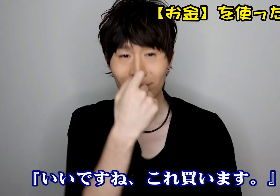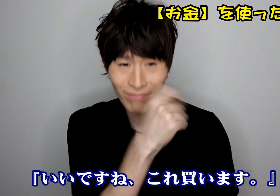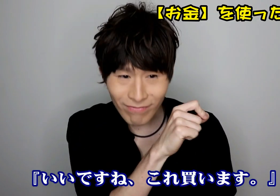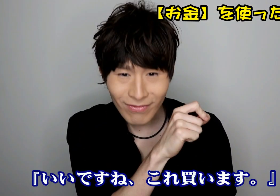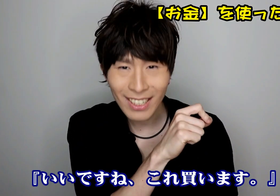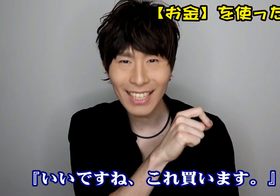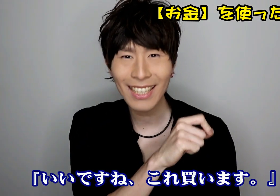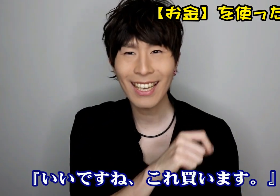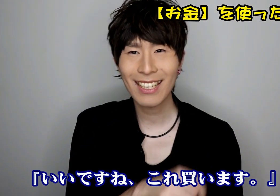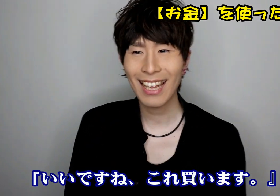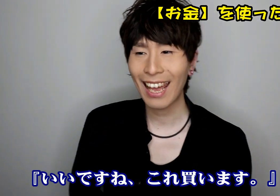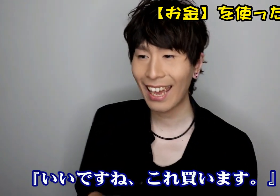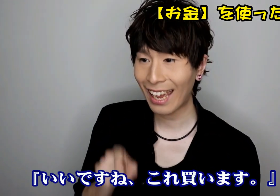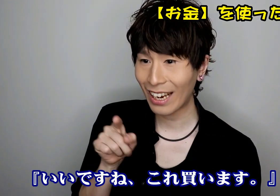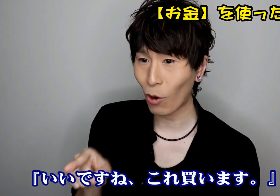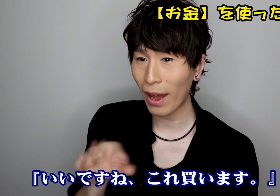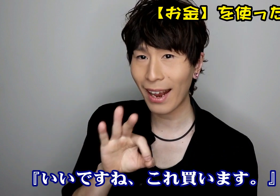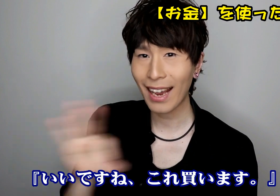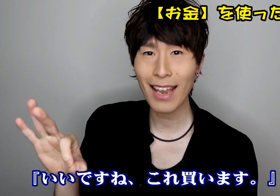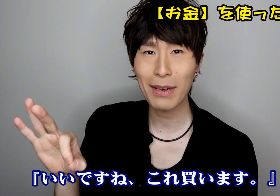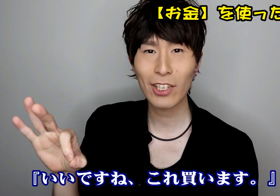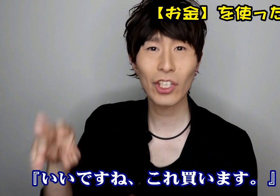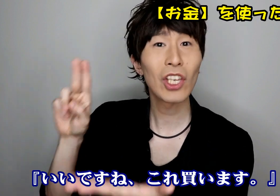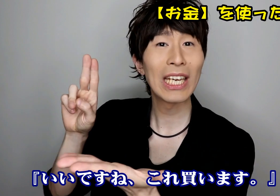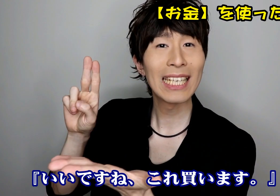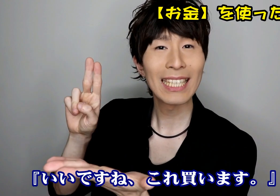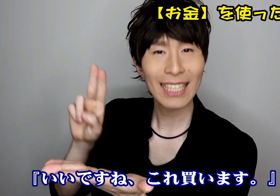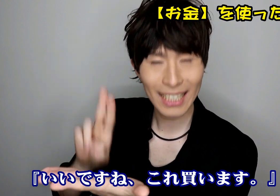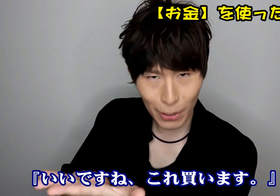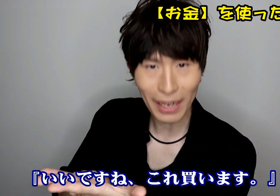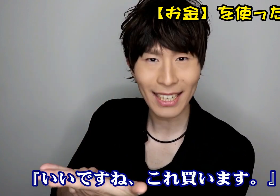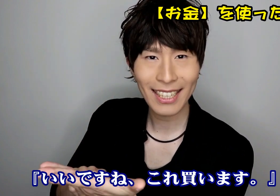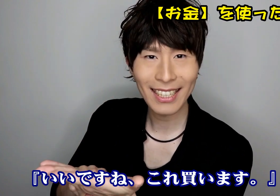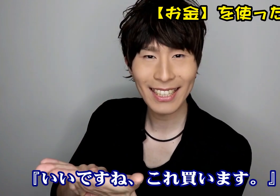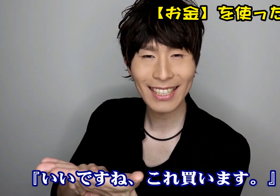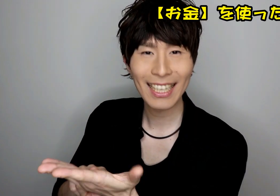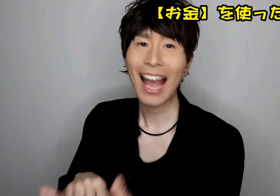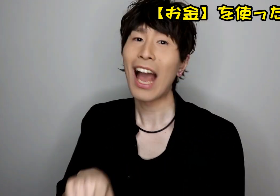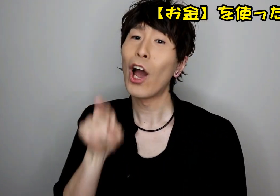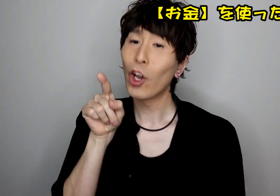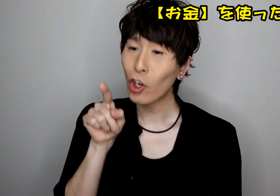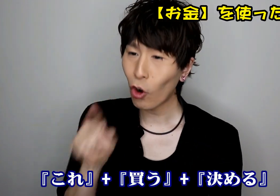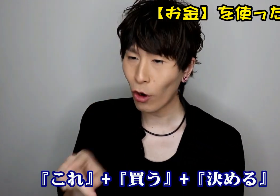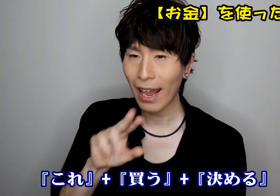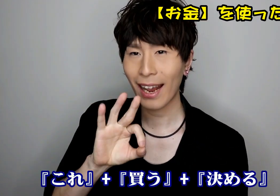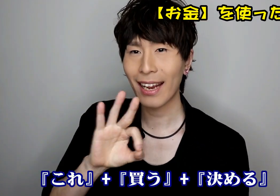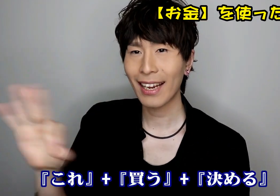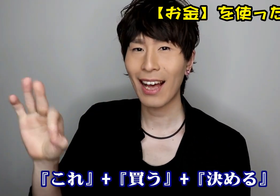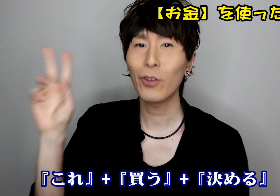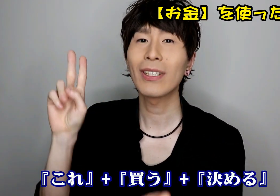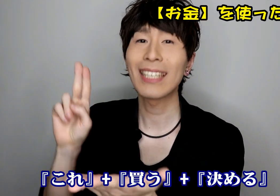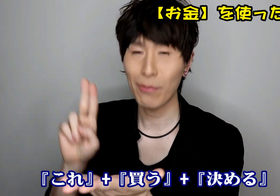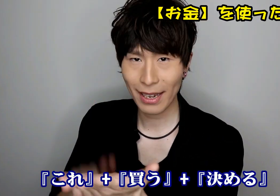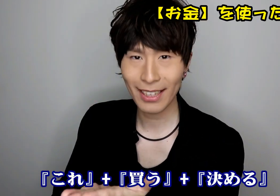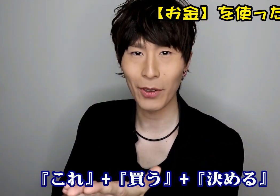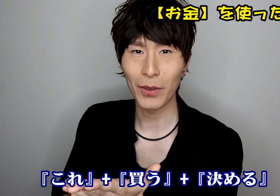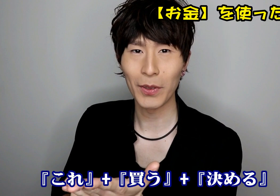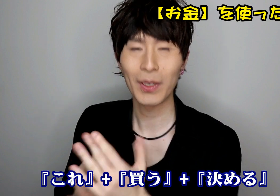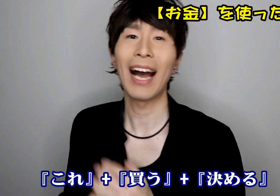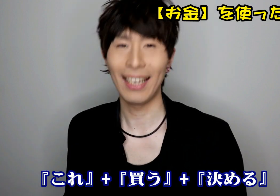うん、いいですね、これ買います、決まり、これ買う、決まりという、はい、